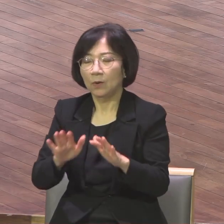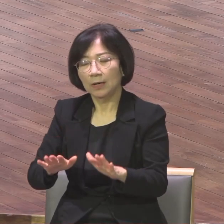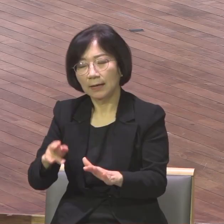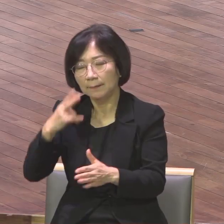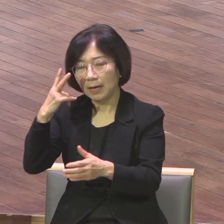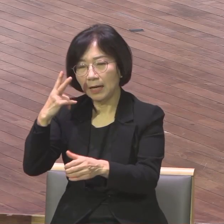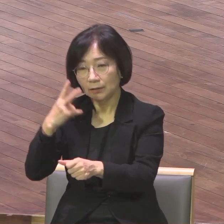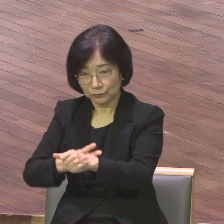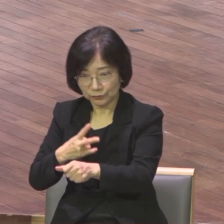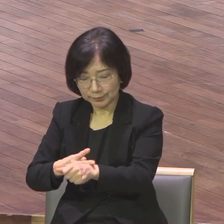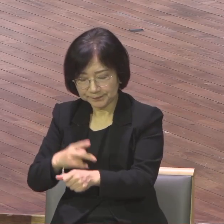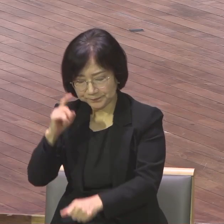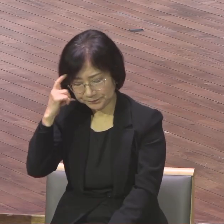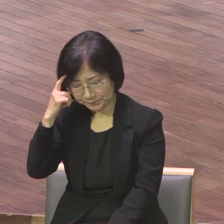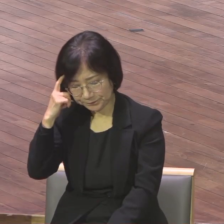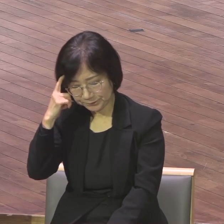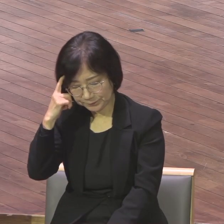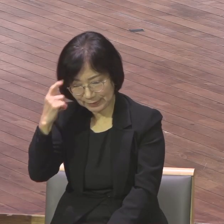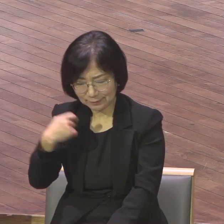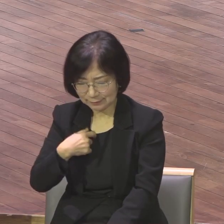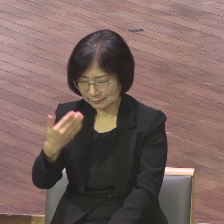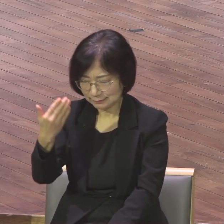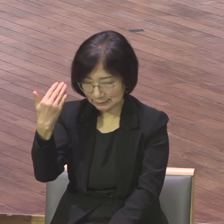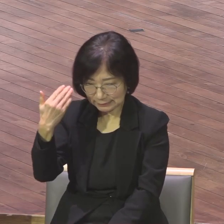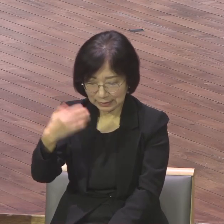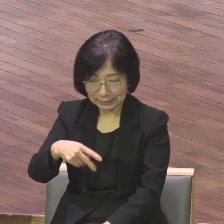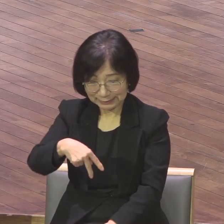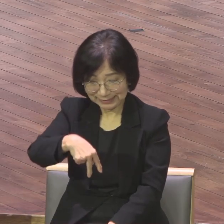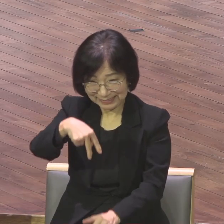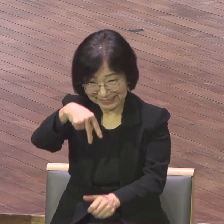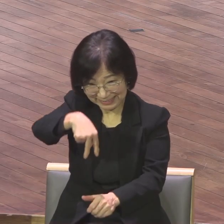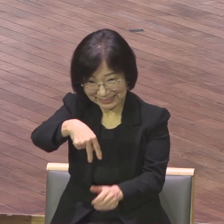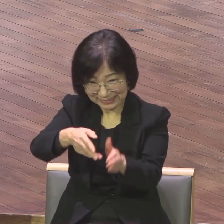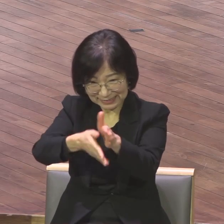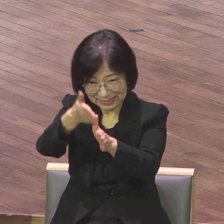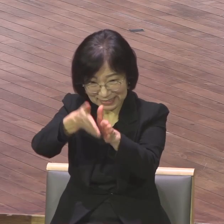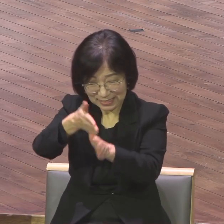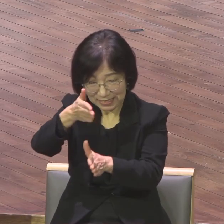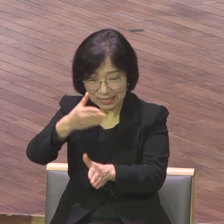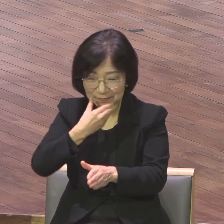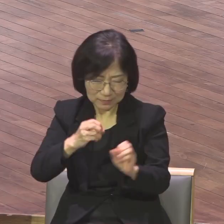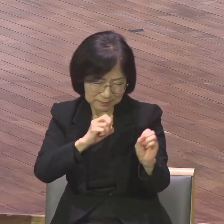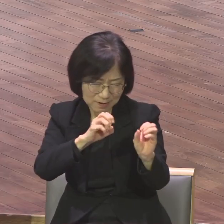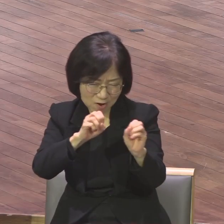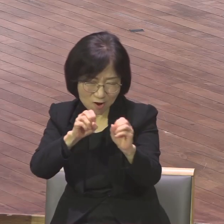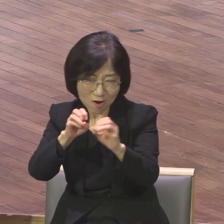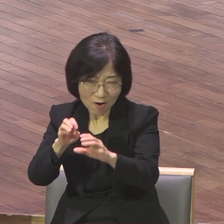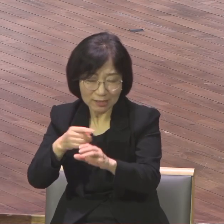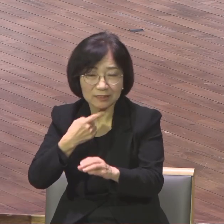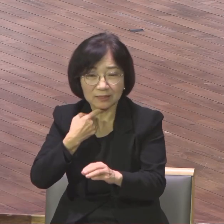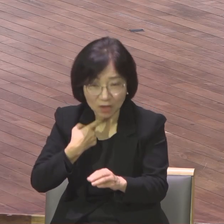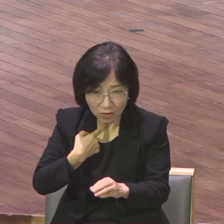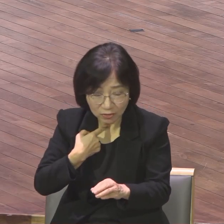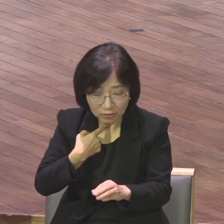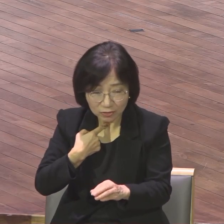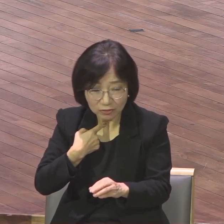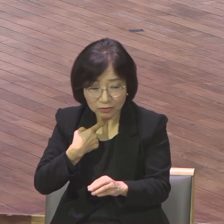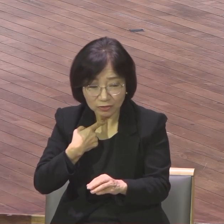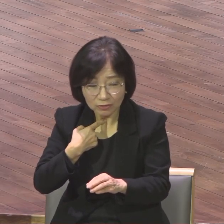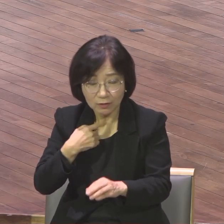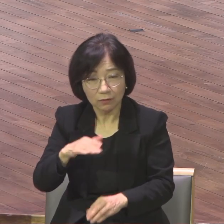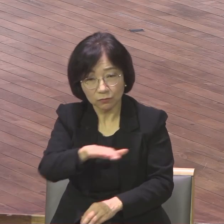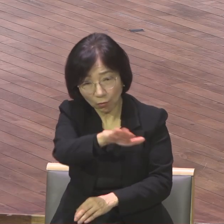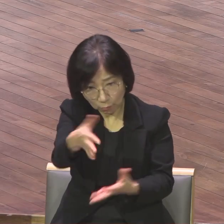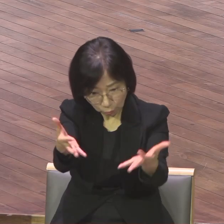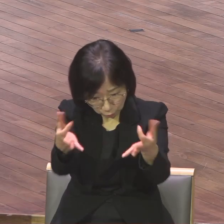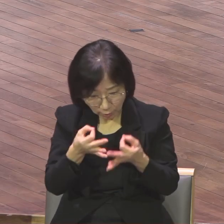자신이 데살로니가에서 어떻게 살겠는지, 내가 너희들에게 어떻게 살겠는지 빌립보 말 안 합니다. 어떻게 살겠는지